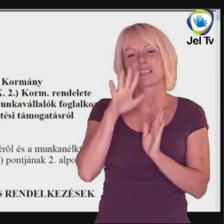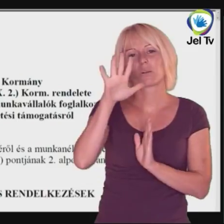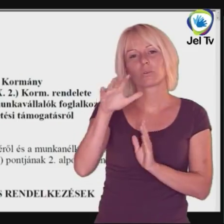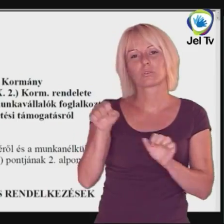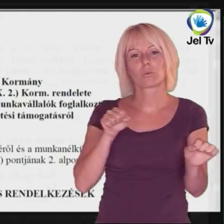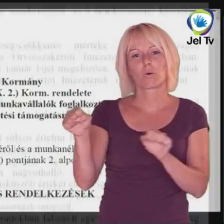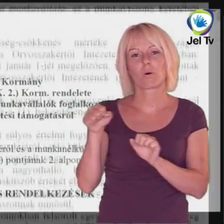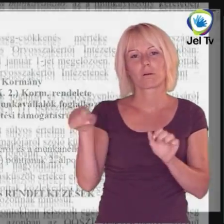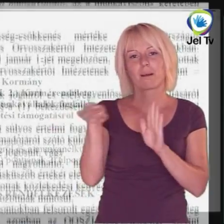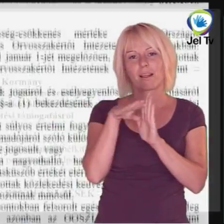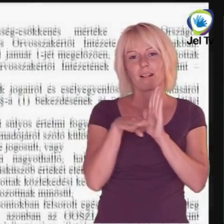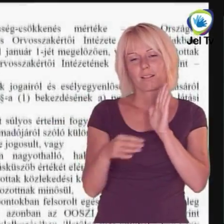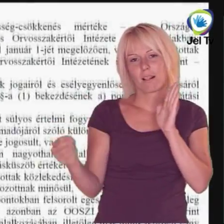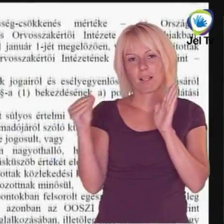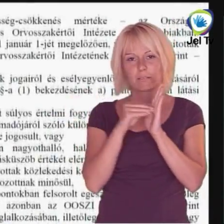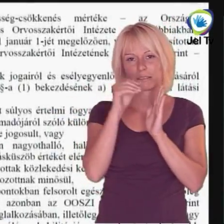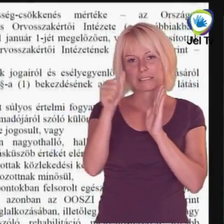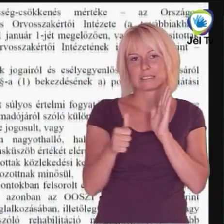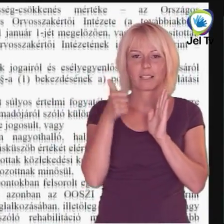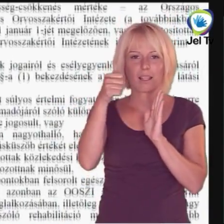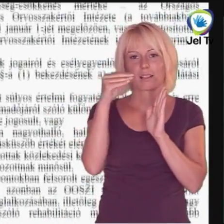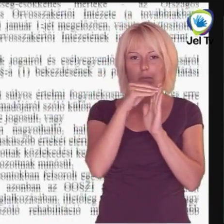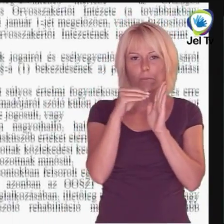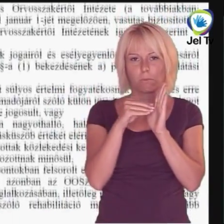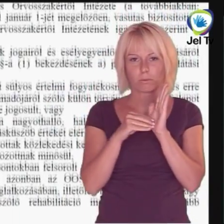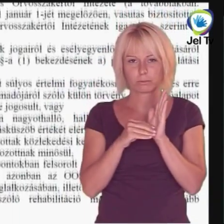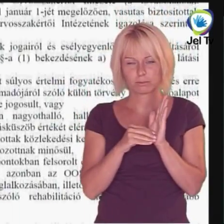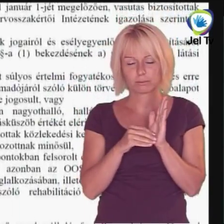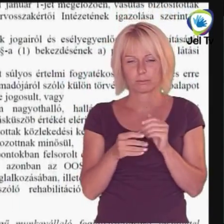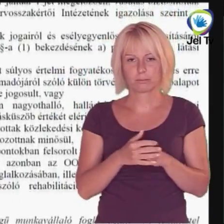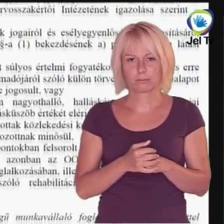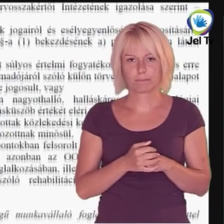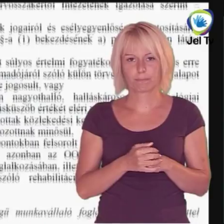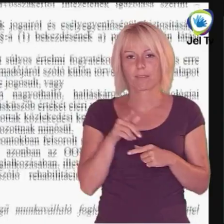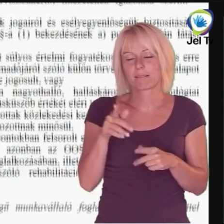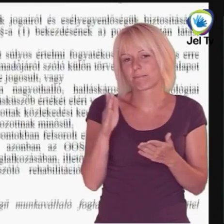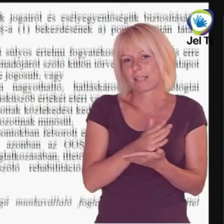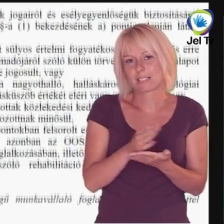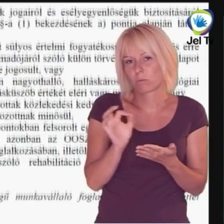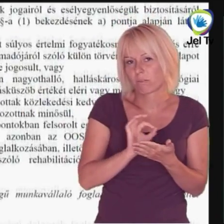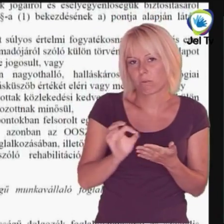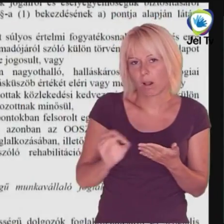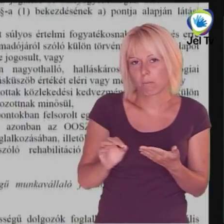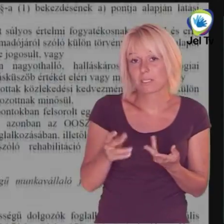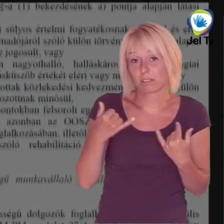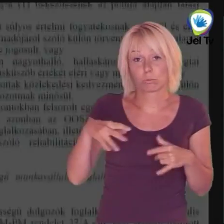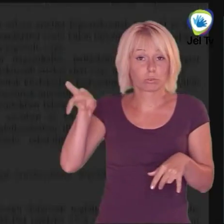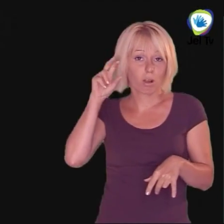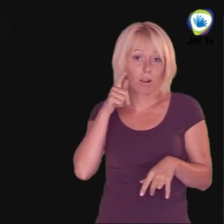munkaképesség fogalmát egy 2005-ös kormányrendelet írja le, 11 pontba részletezve. Ennél egyszerűbb